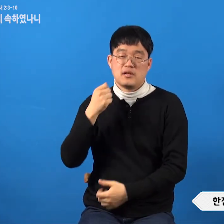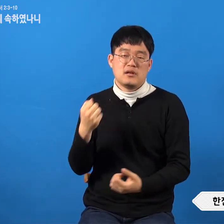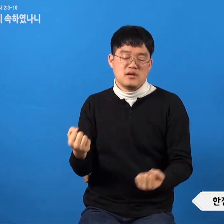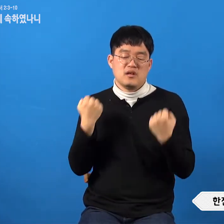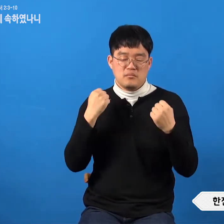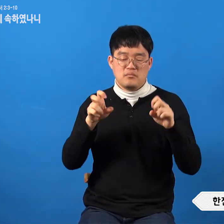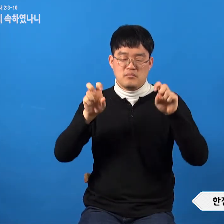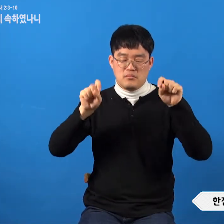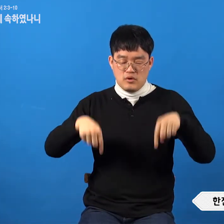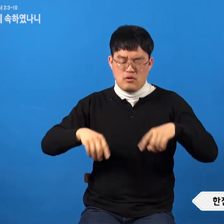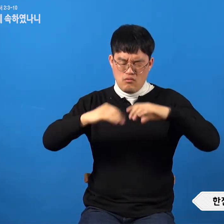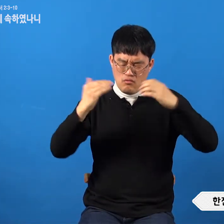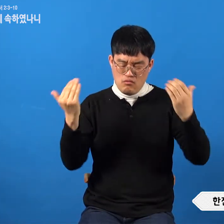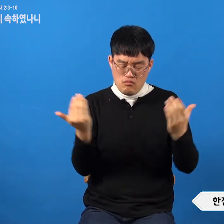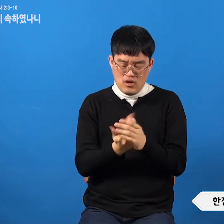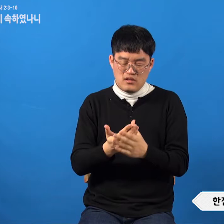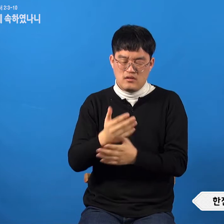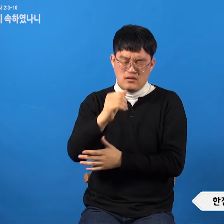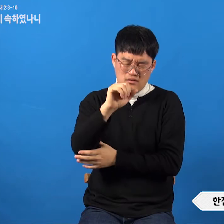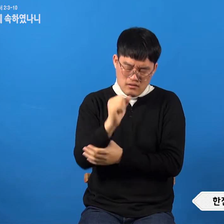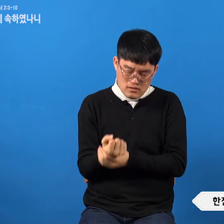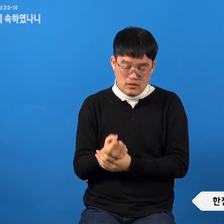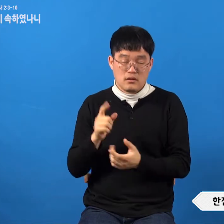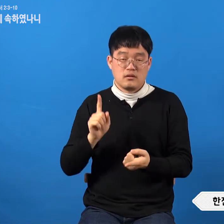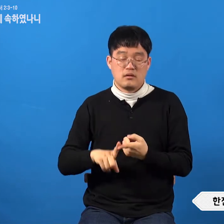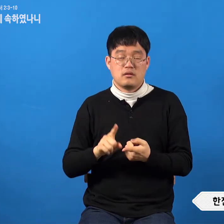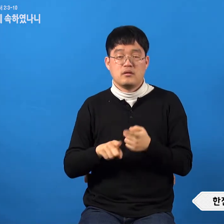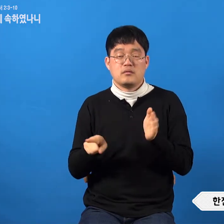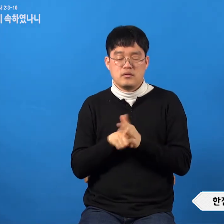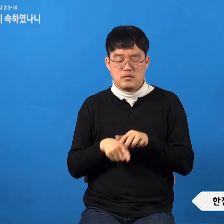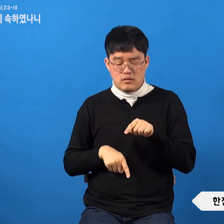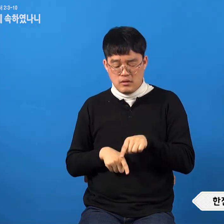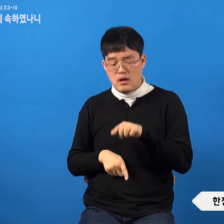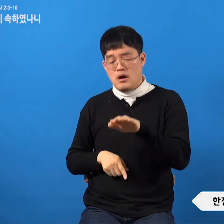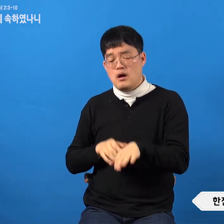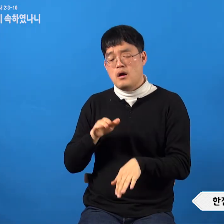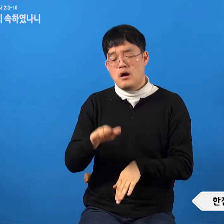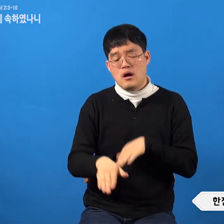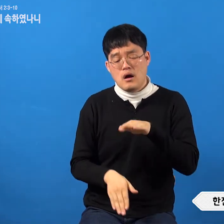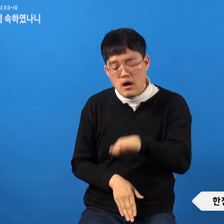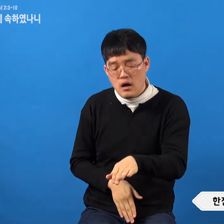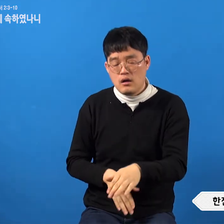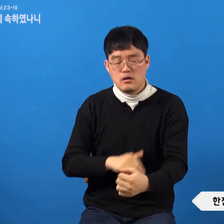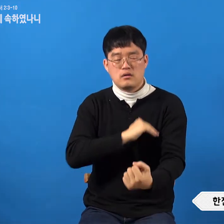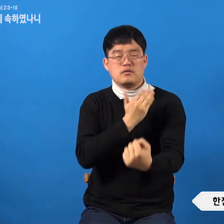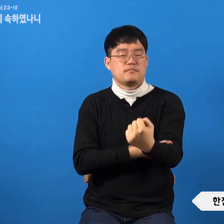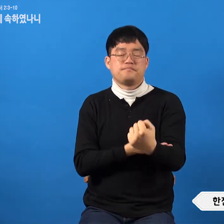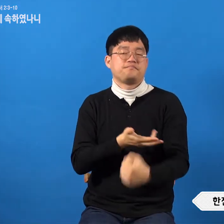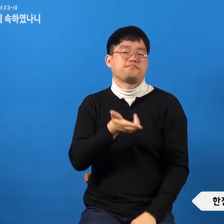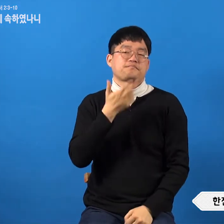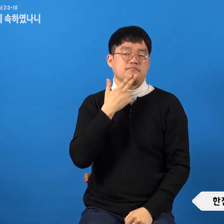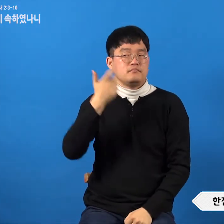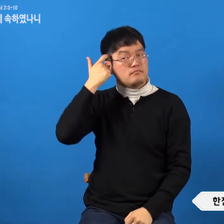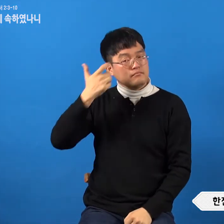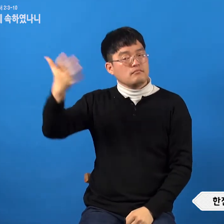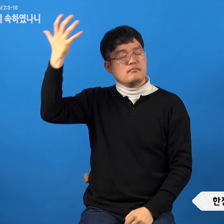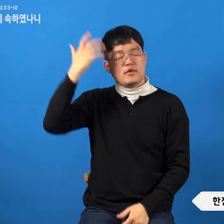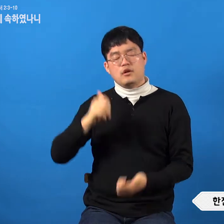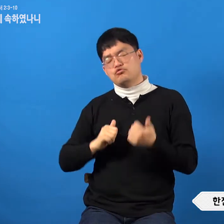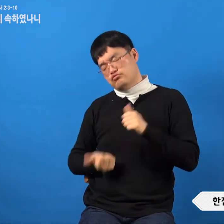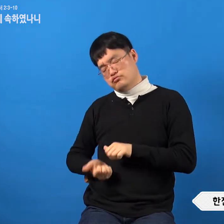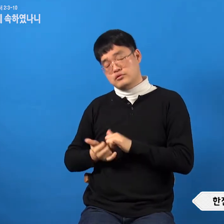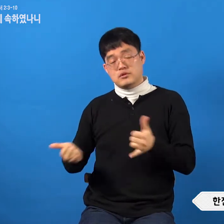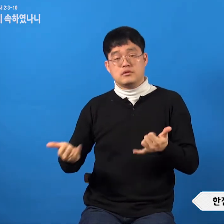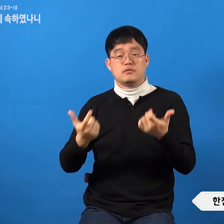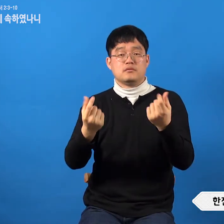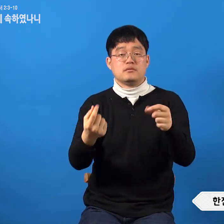믿습니다. 인간은 플랫폼까지 걸어 나갈 능력이 없습니다. 영적으로 죽은 자라고